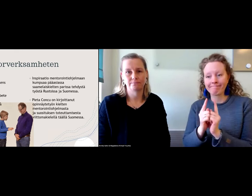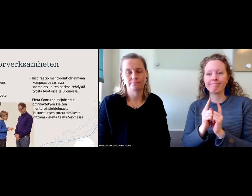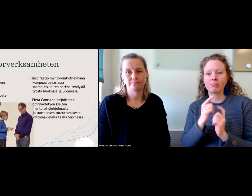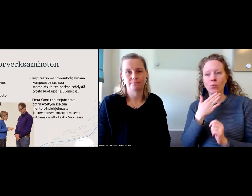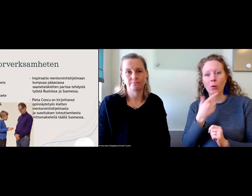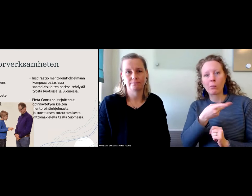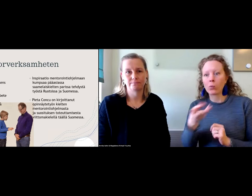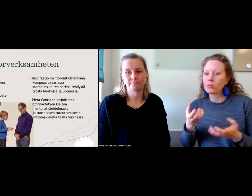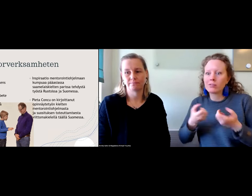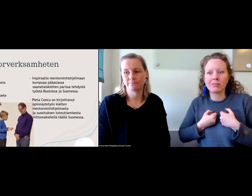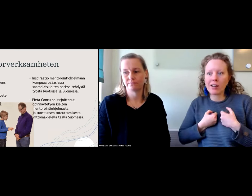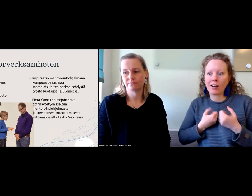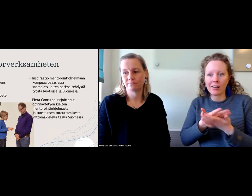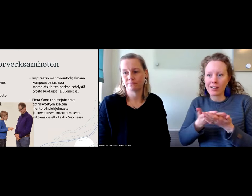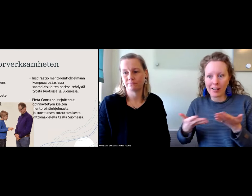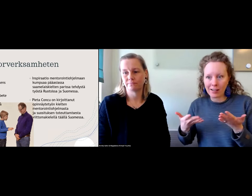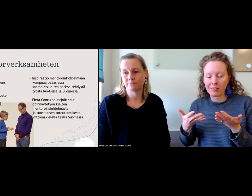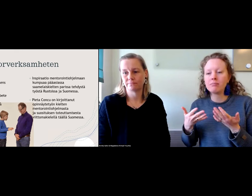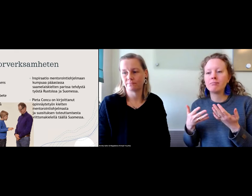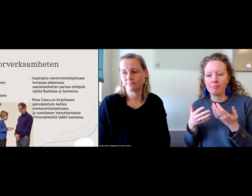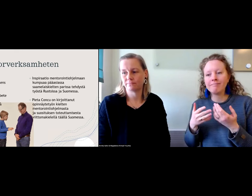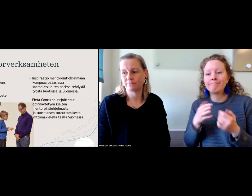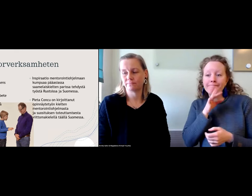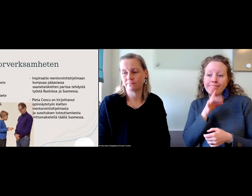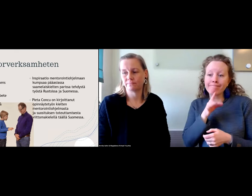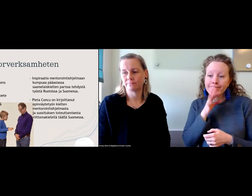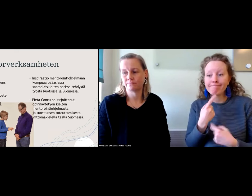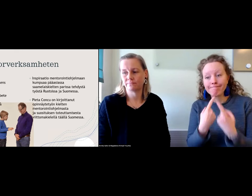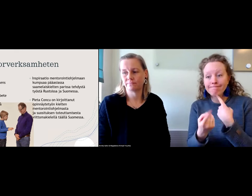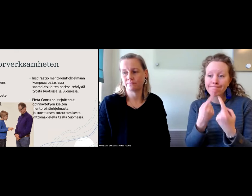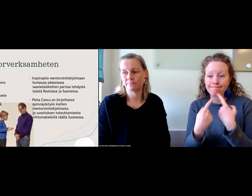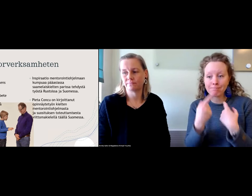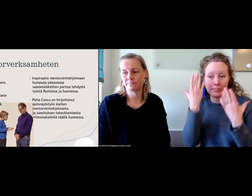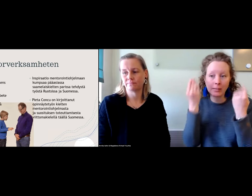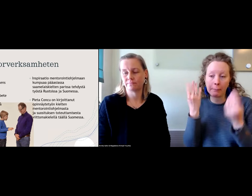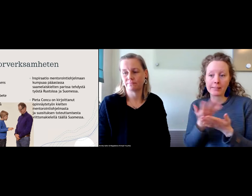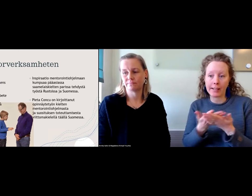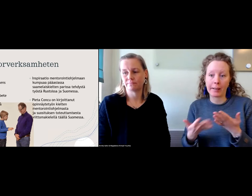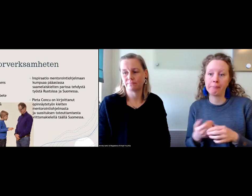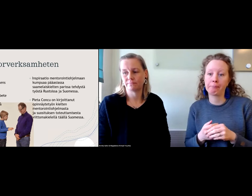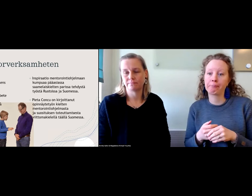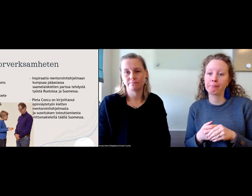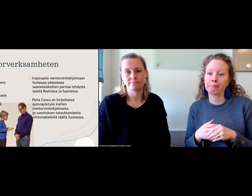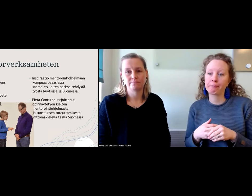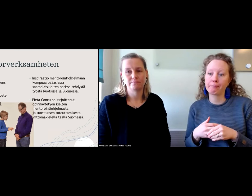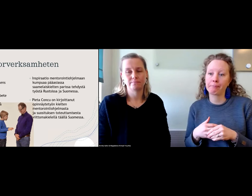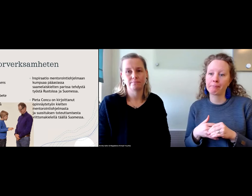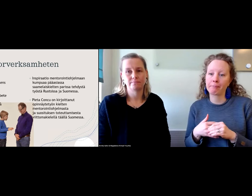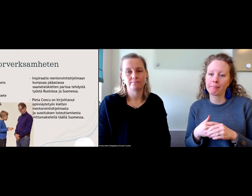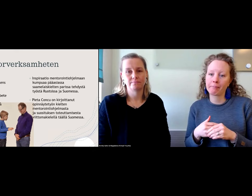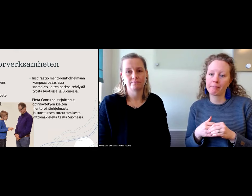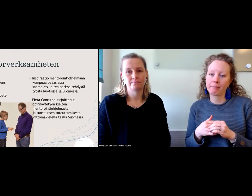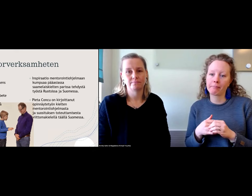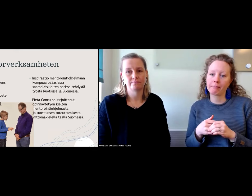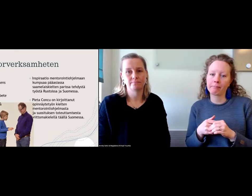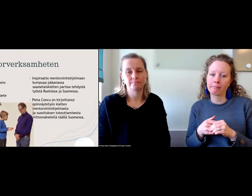mentorimenetelmä, eli heillä on tämmöisiä koulutettuja henkilöitä auttamaan niitä, jotka haluavat parantaa